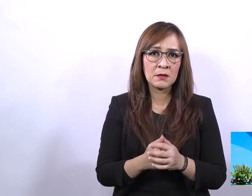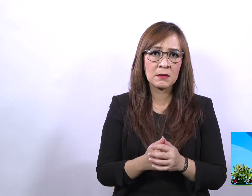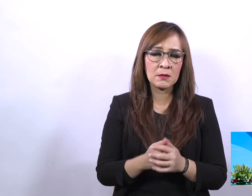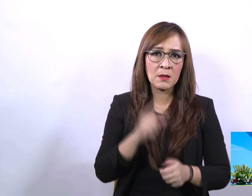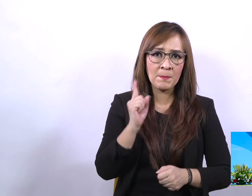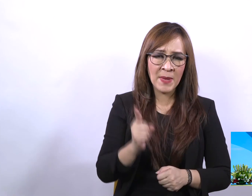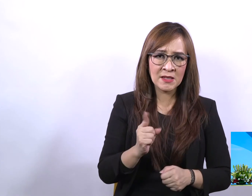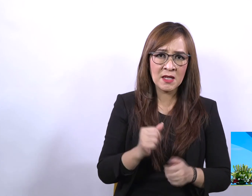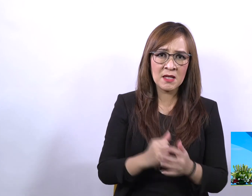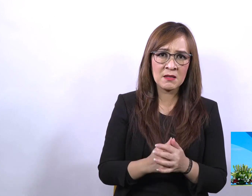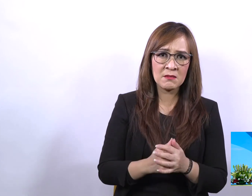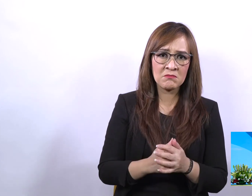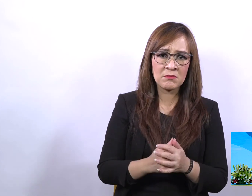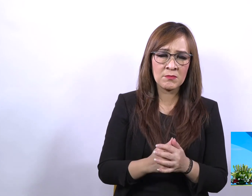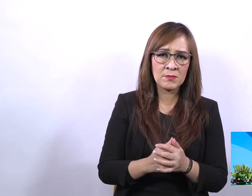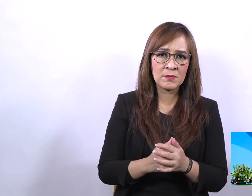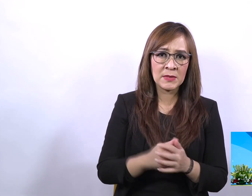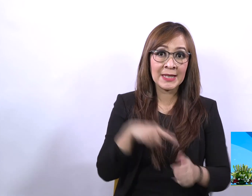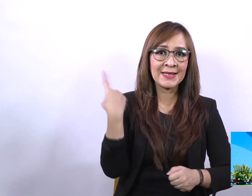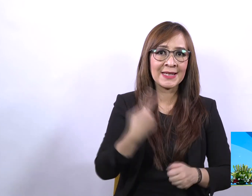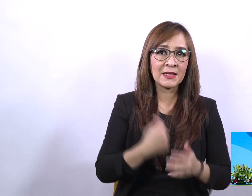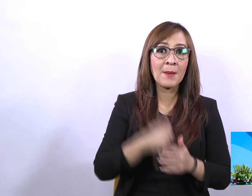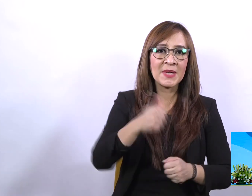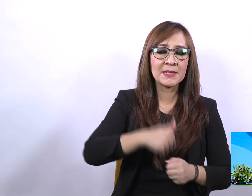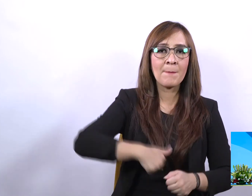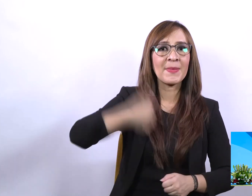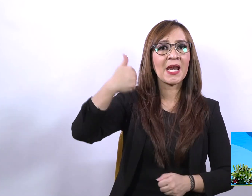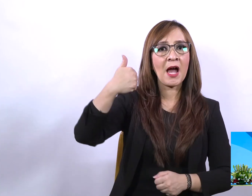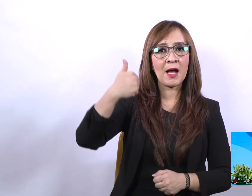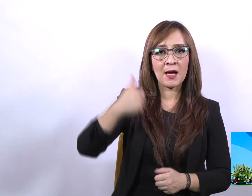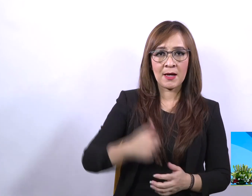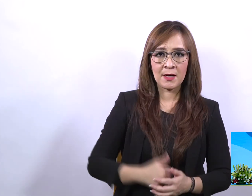kebenaran suka keluar kesetiaan sudah keluar dari Kedamaian